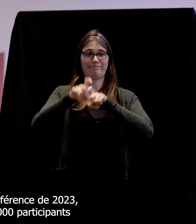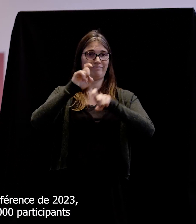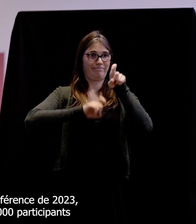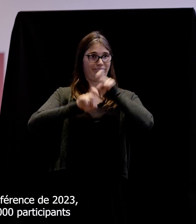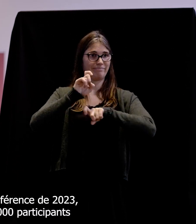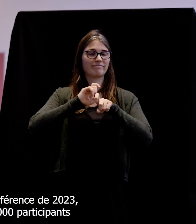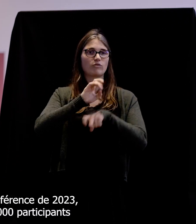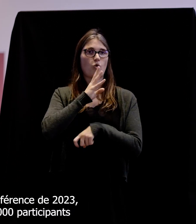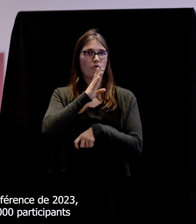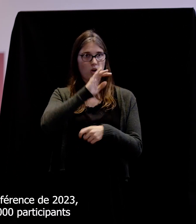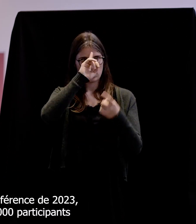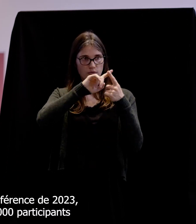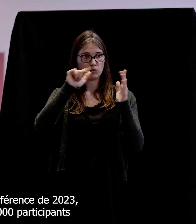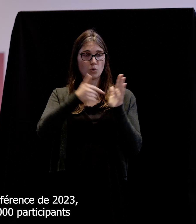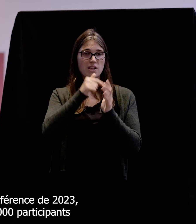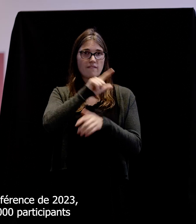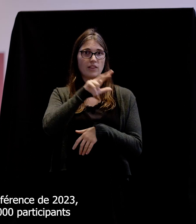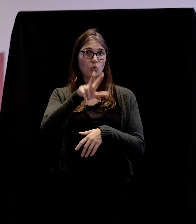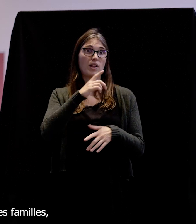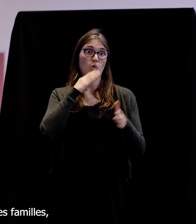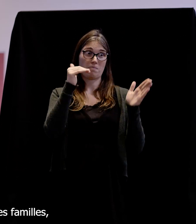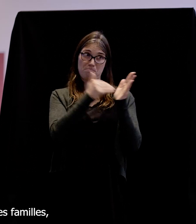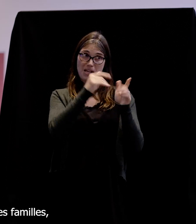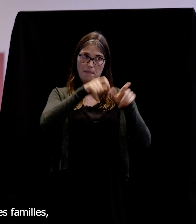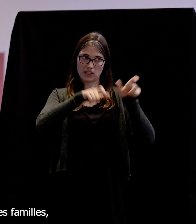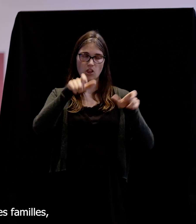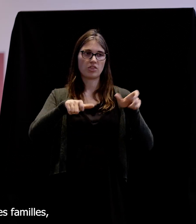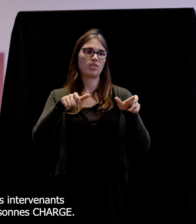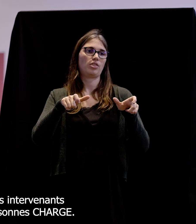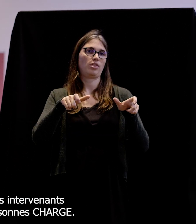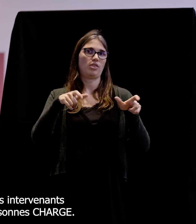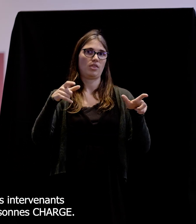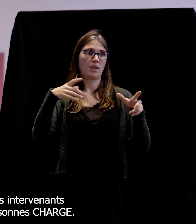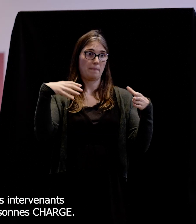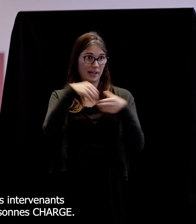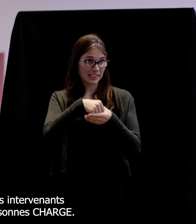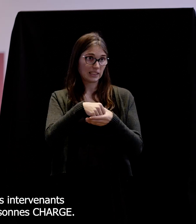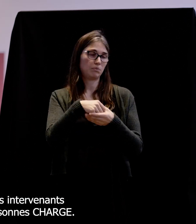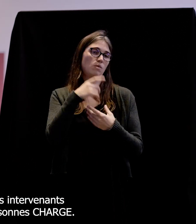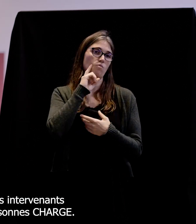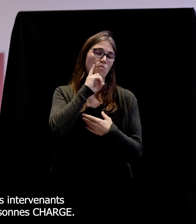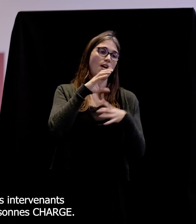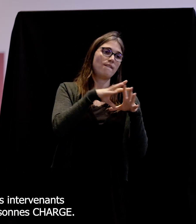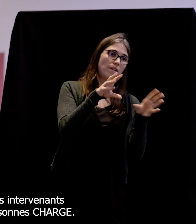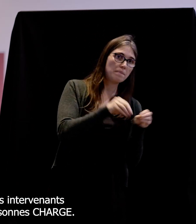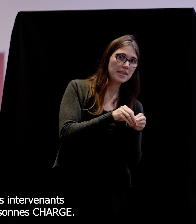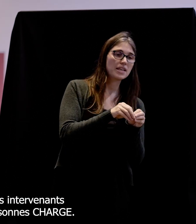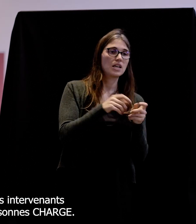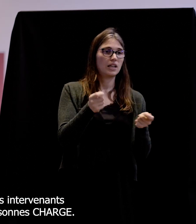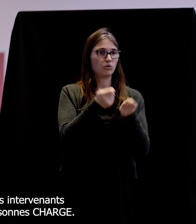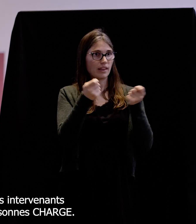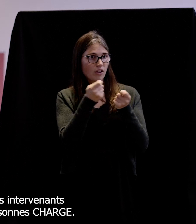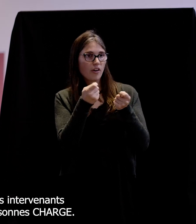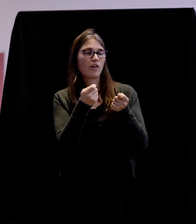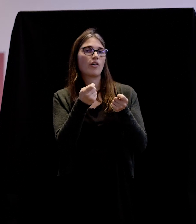conférence de 2023, il y avait plus de 1000 participants, en comptant les familles, les éducateurs, les intervenants. Et il y avait